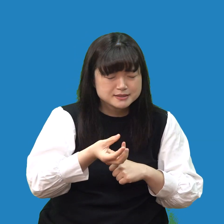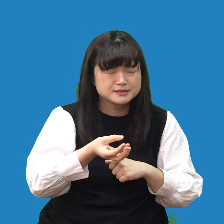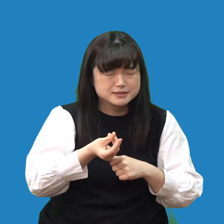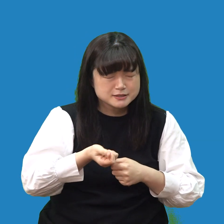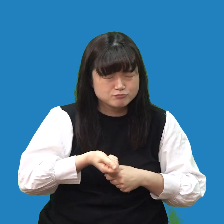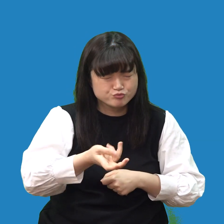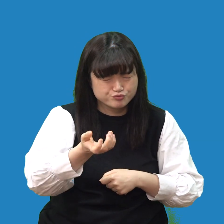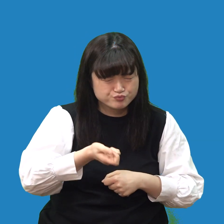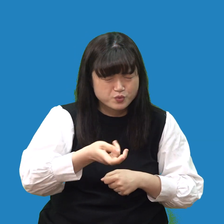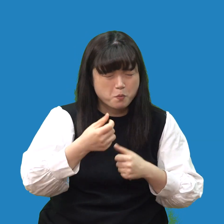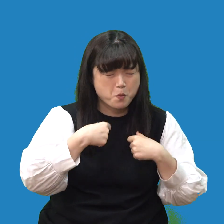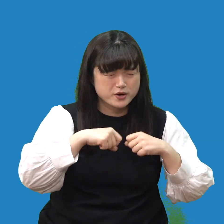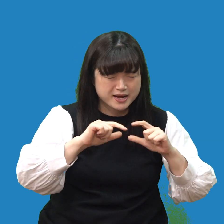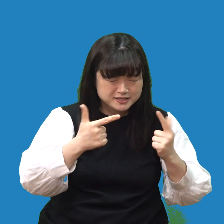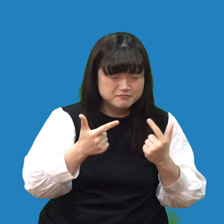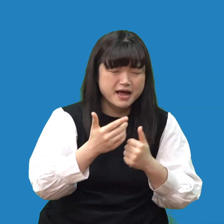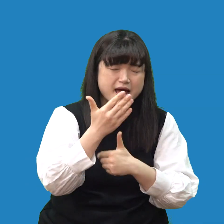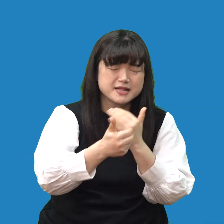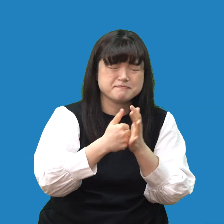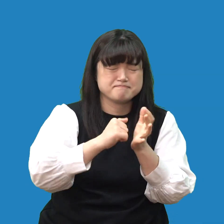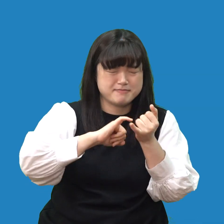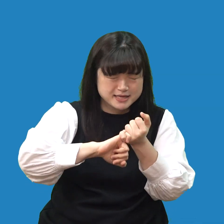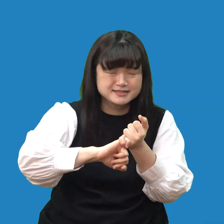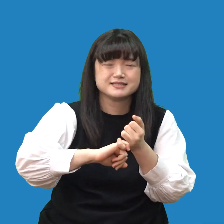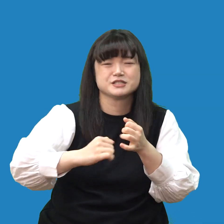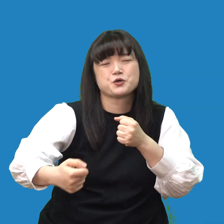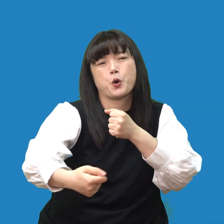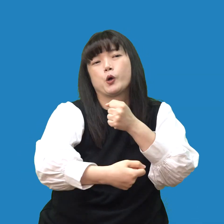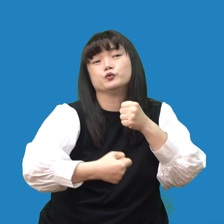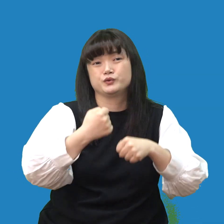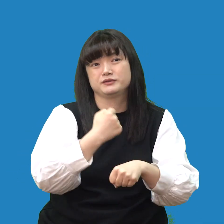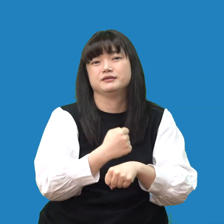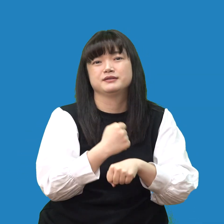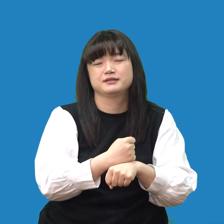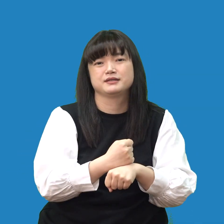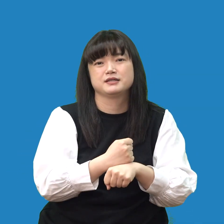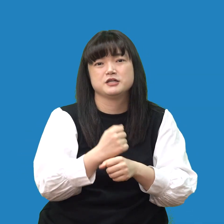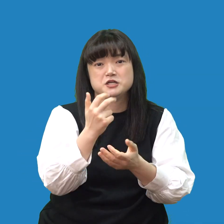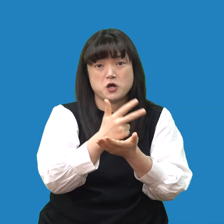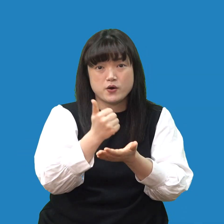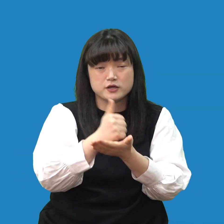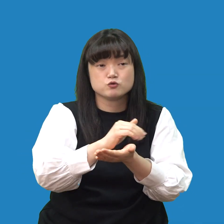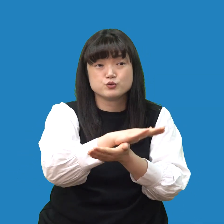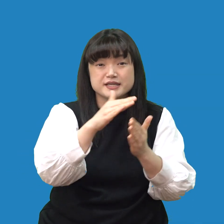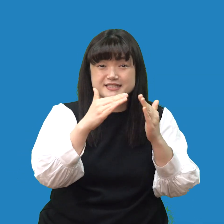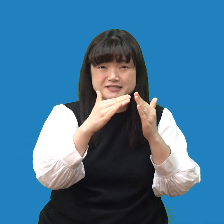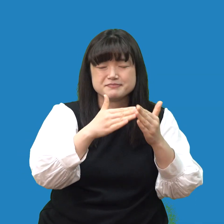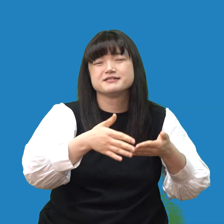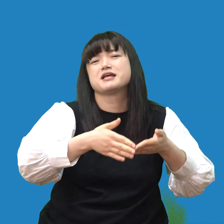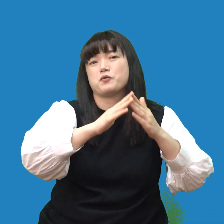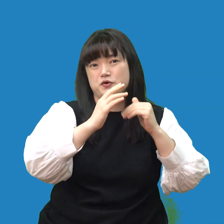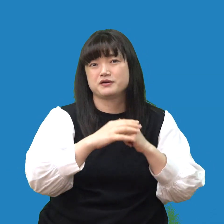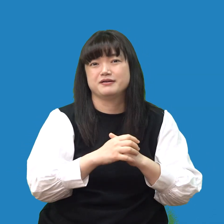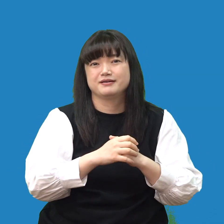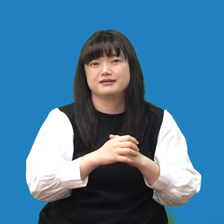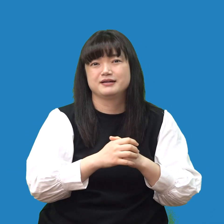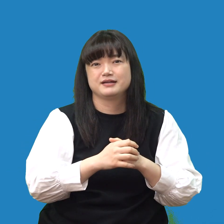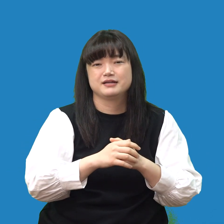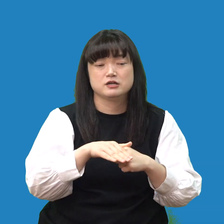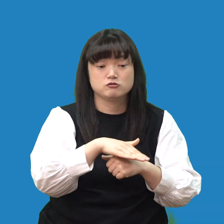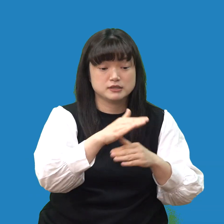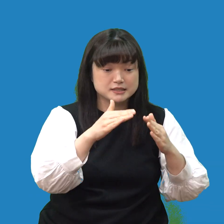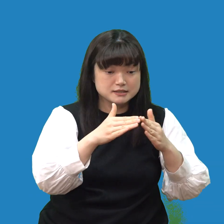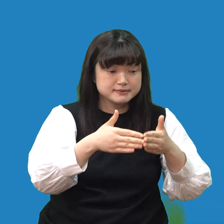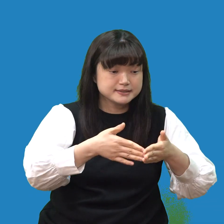포기하지 않으면 하나님이 반드시 거두게 하십니다. 여호와께서 우리의 집을 세우실 것인데 우리의